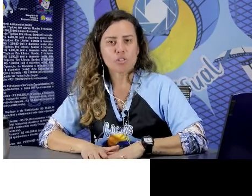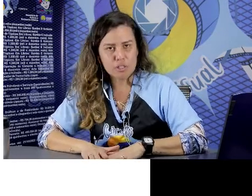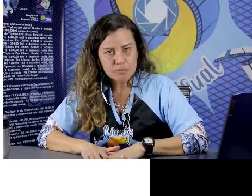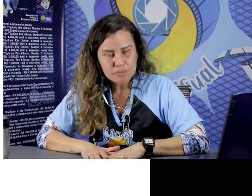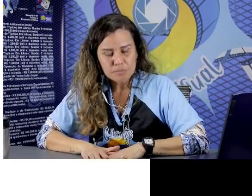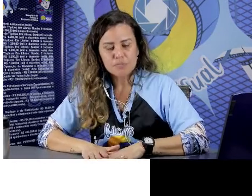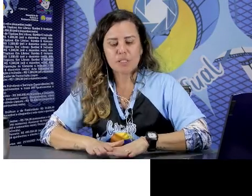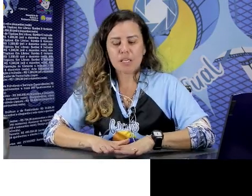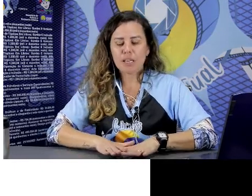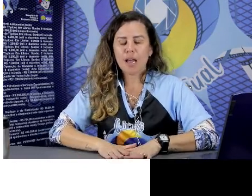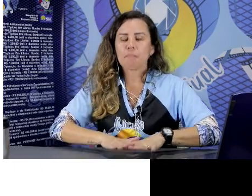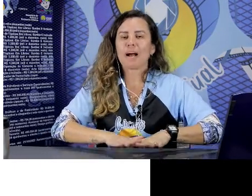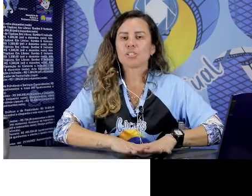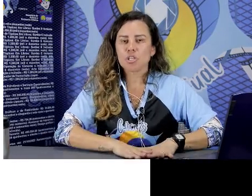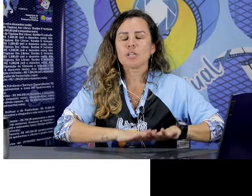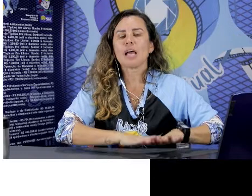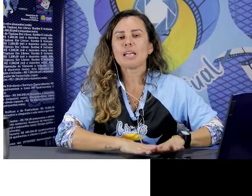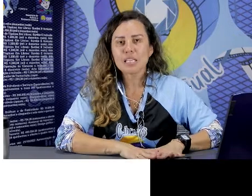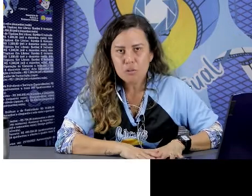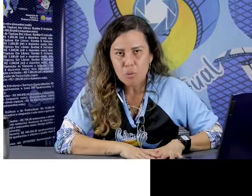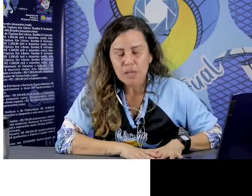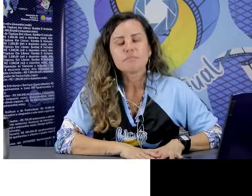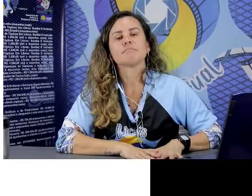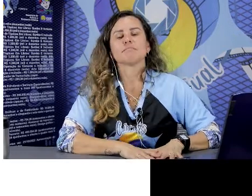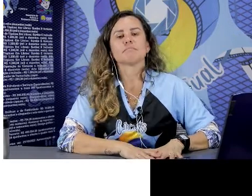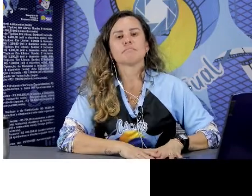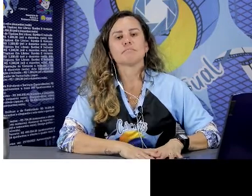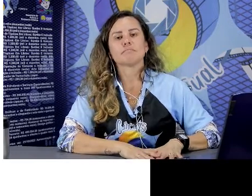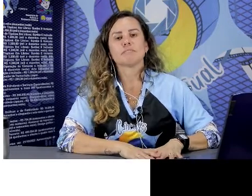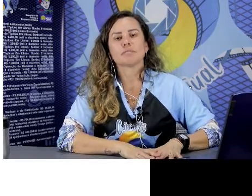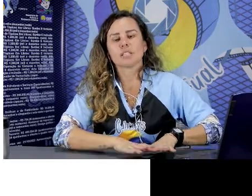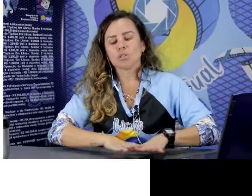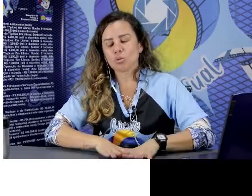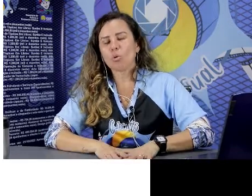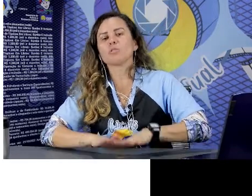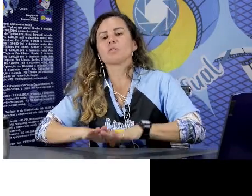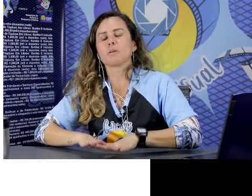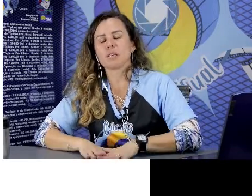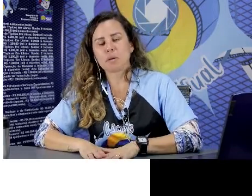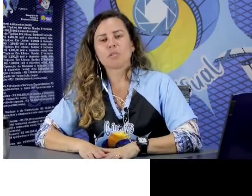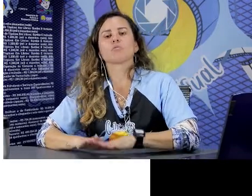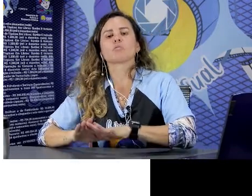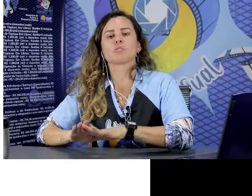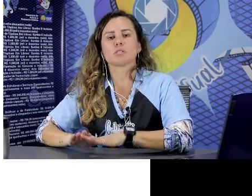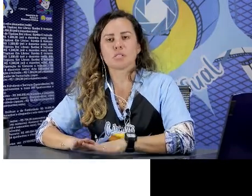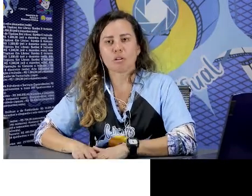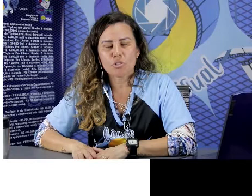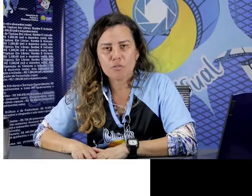mostram que é a partir da língua que todos esses pensamentos são